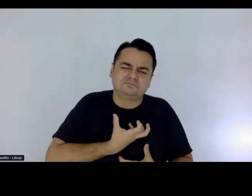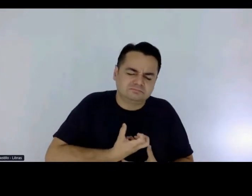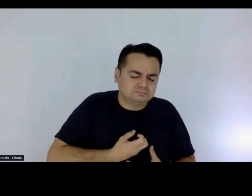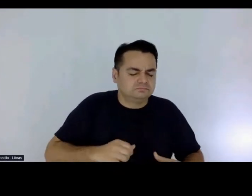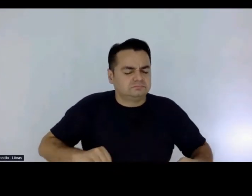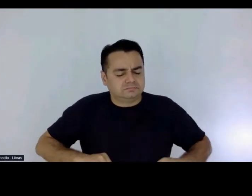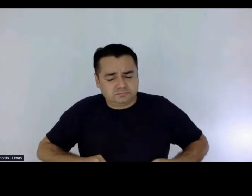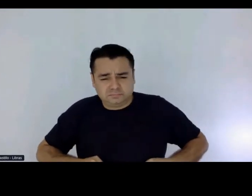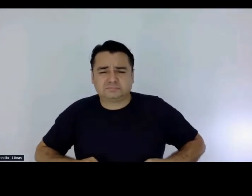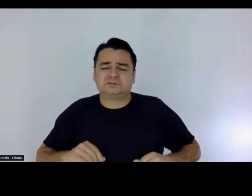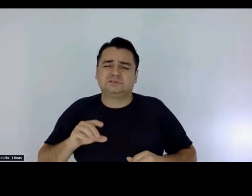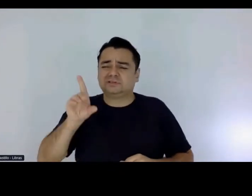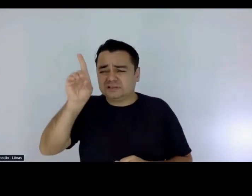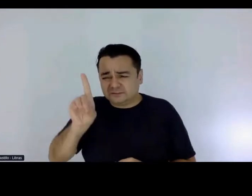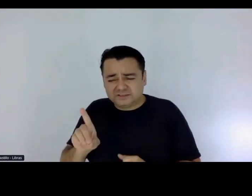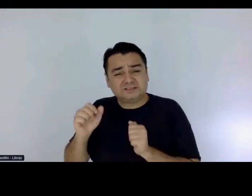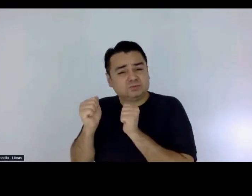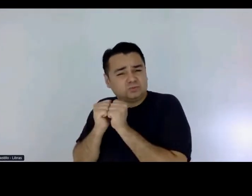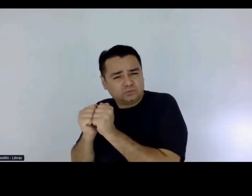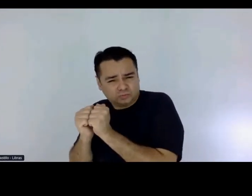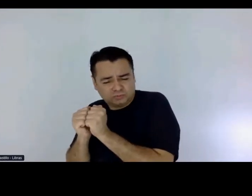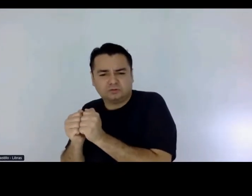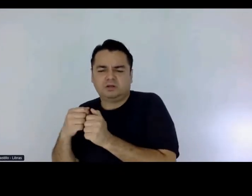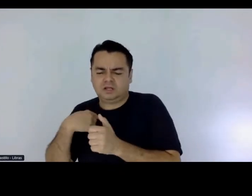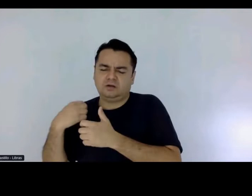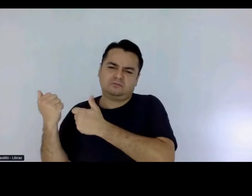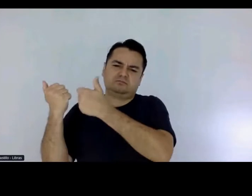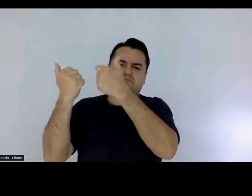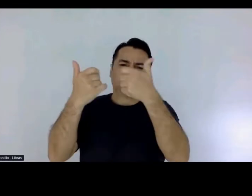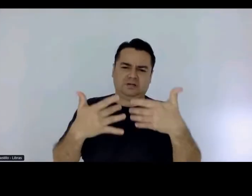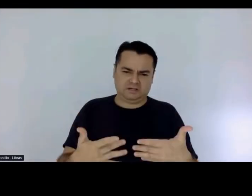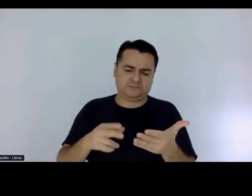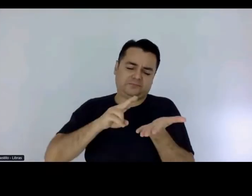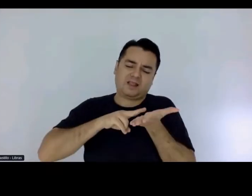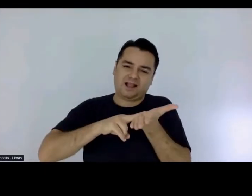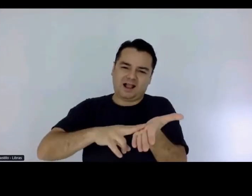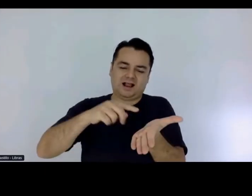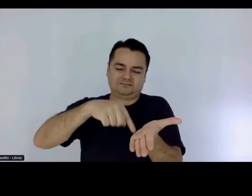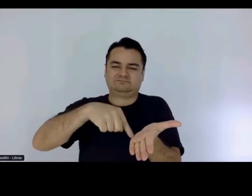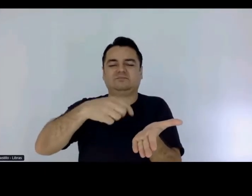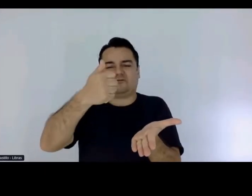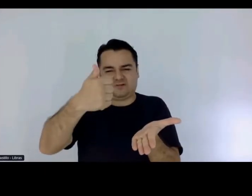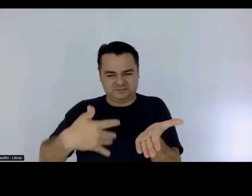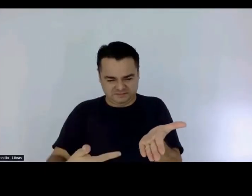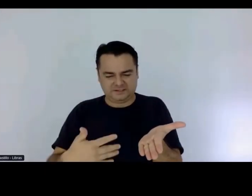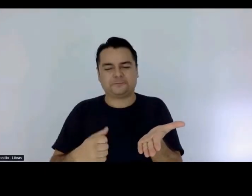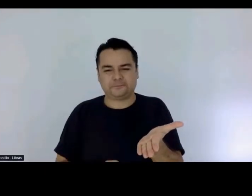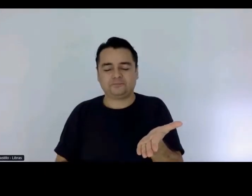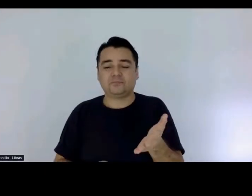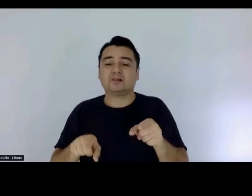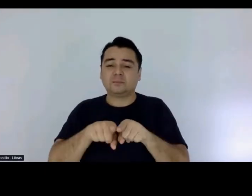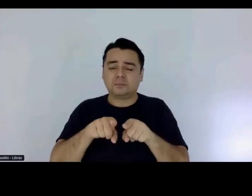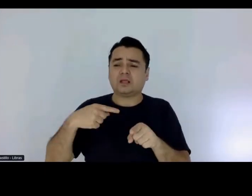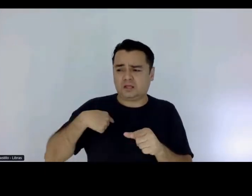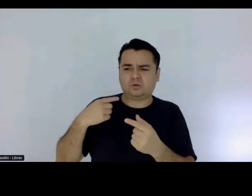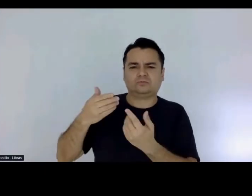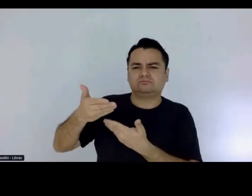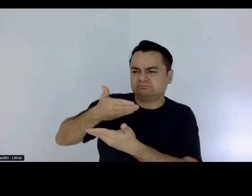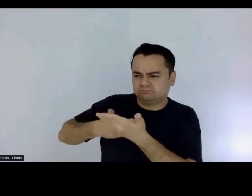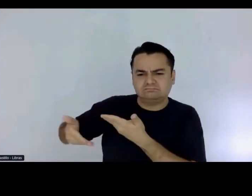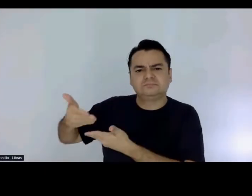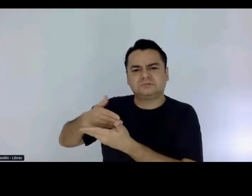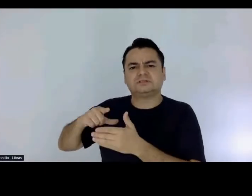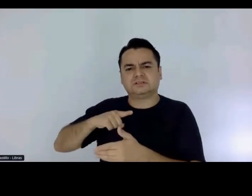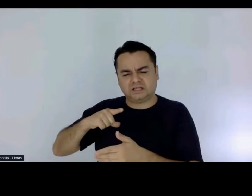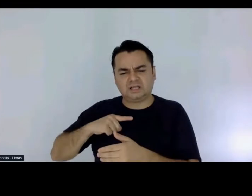outras pessoas com deficiência, e dores também que vivo com outras pessoas com